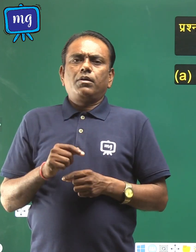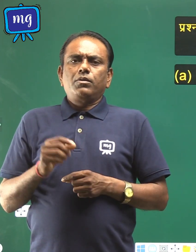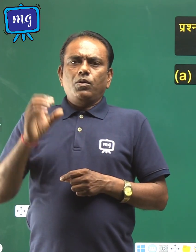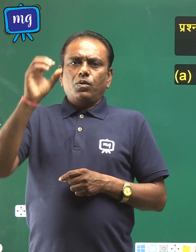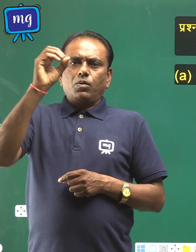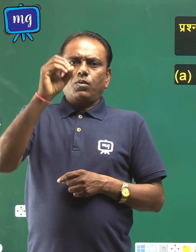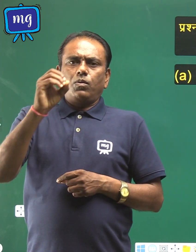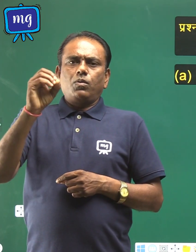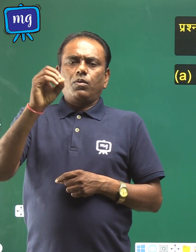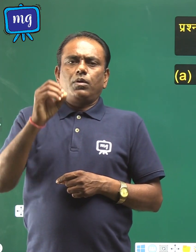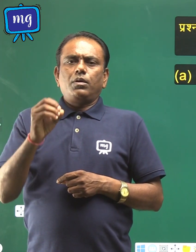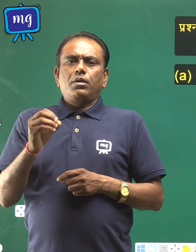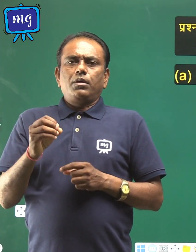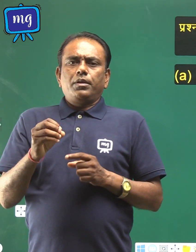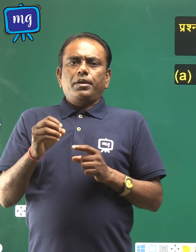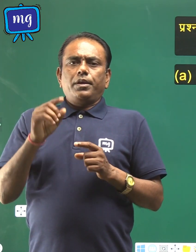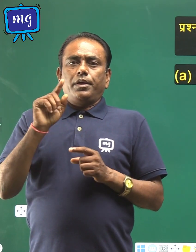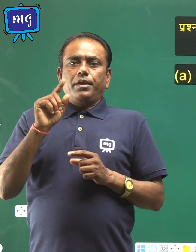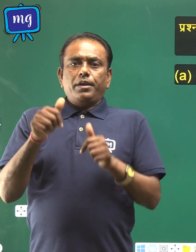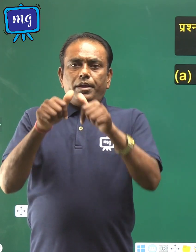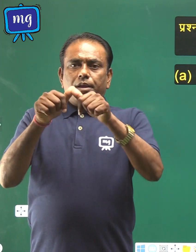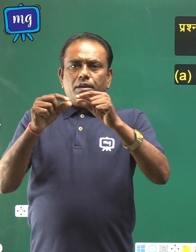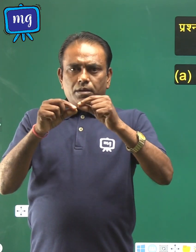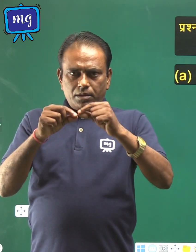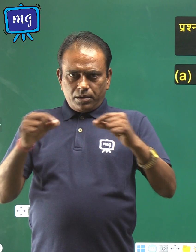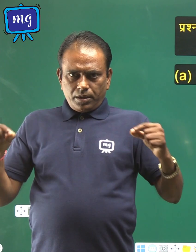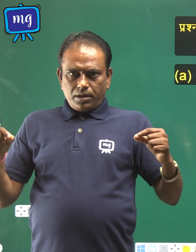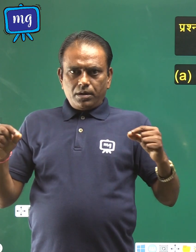ओ ए रेखा पर